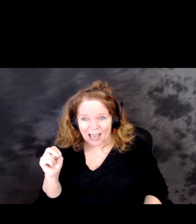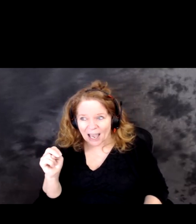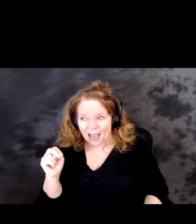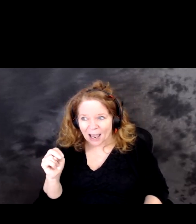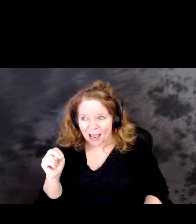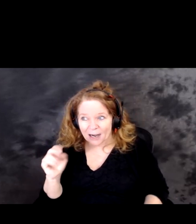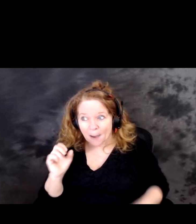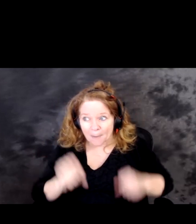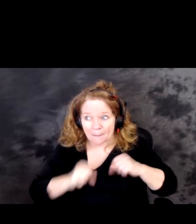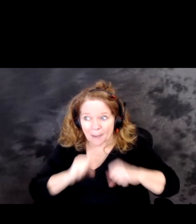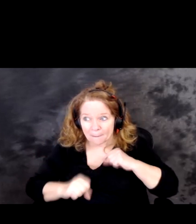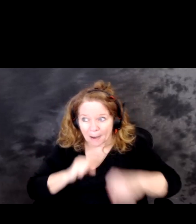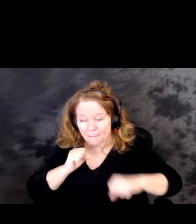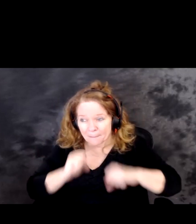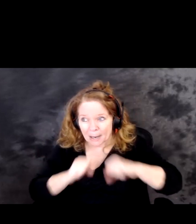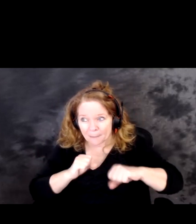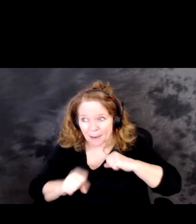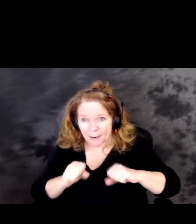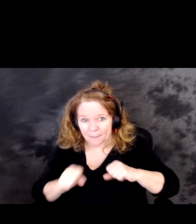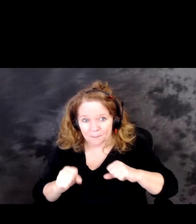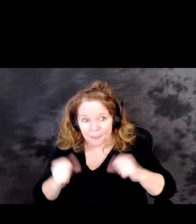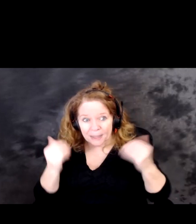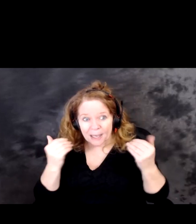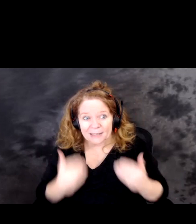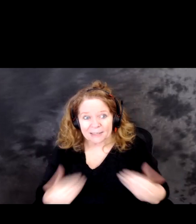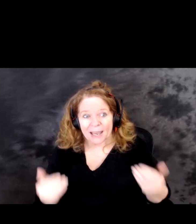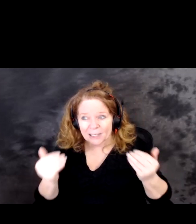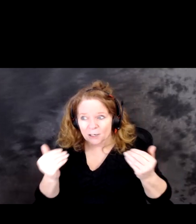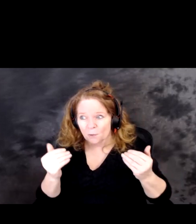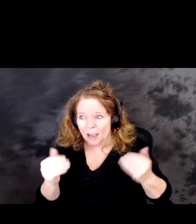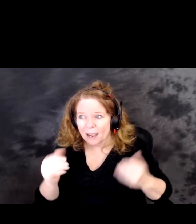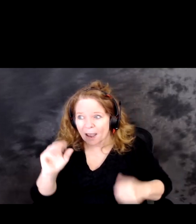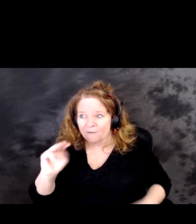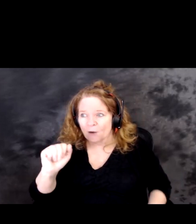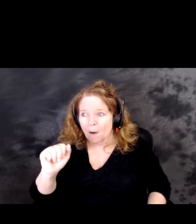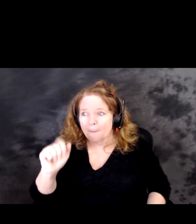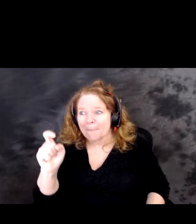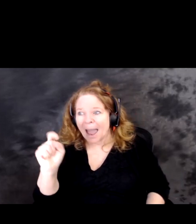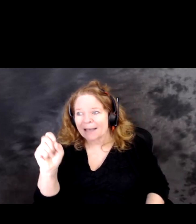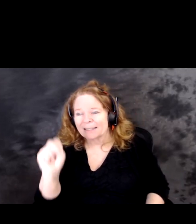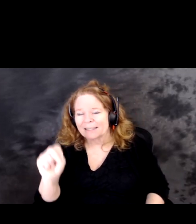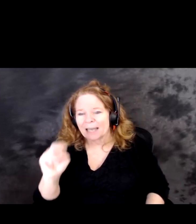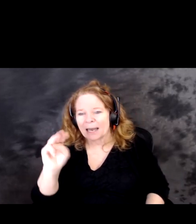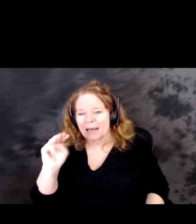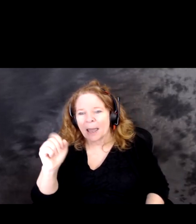Adiós, Jackson. Baram, bam, bam, baram, bam, bam, baram, bam, bam.